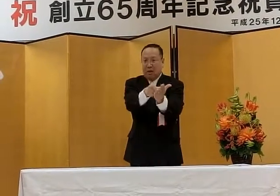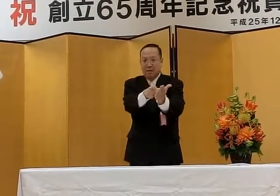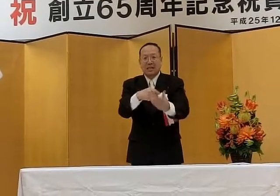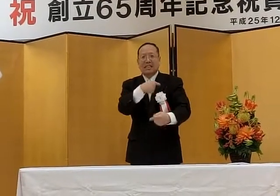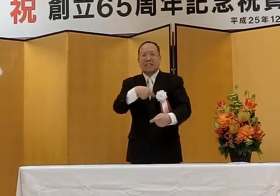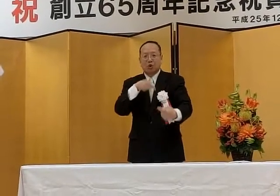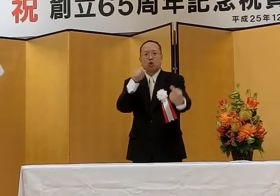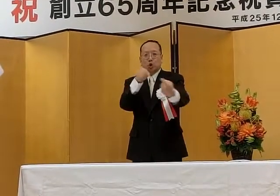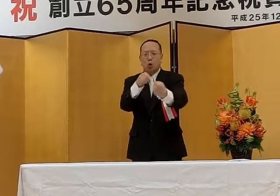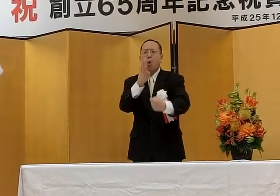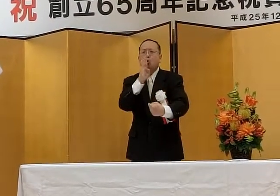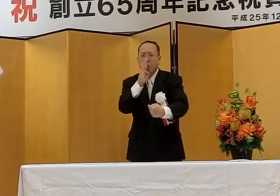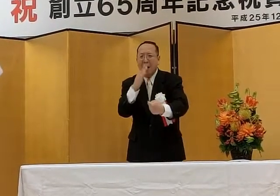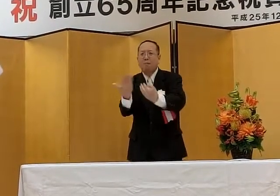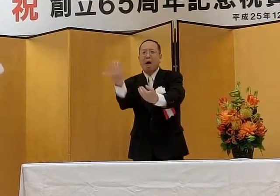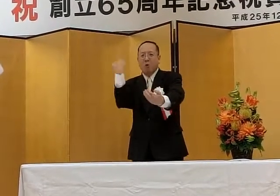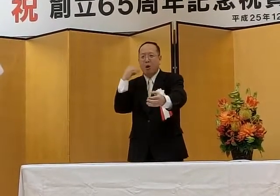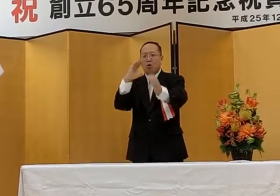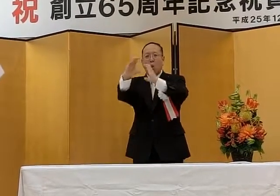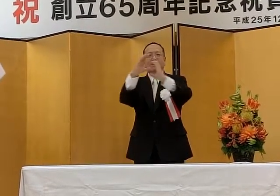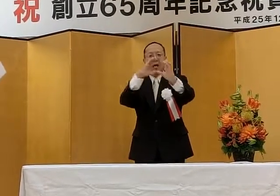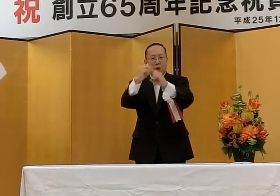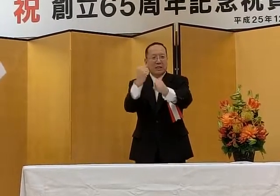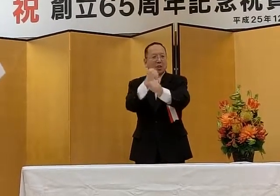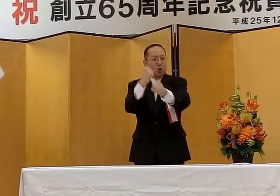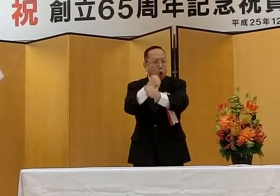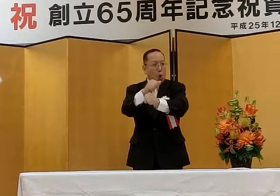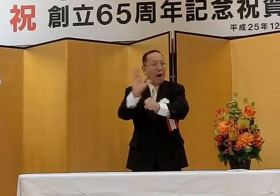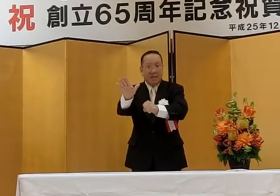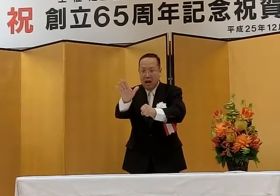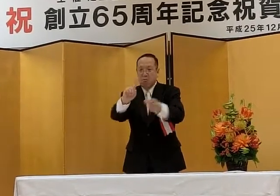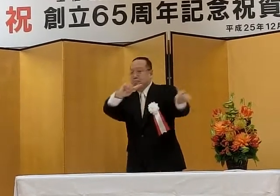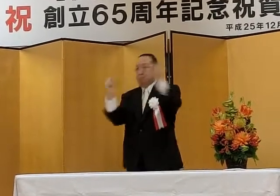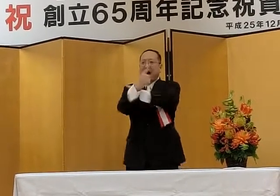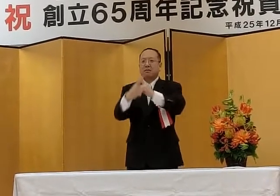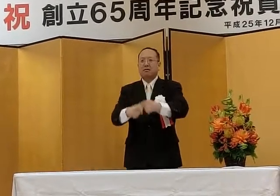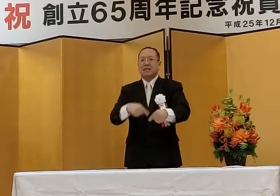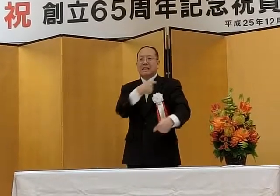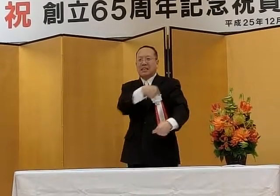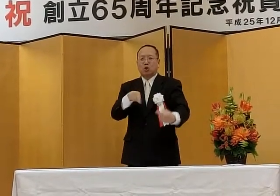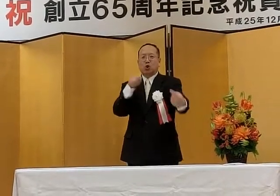障害者のしおりの中に意思疎通については載っておりますが、